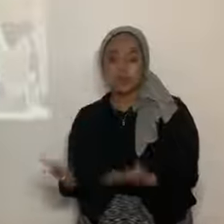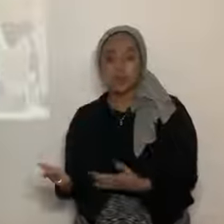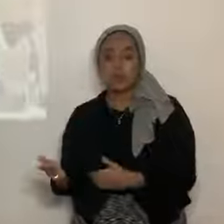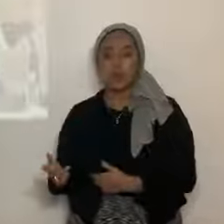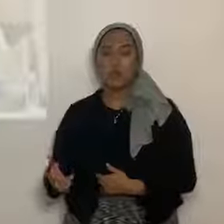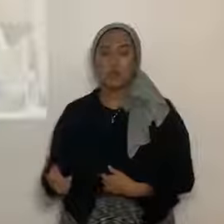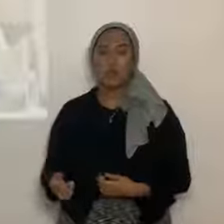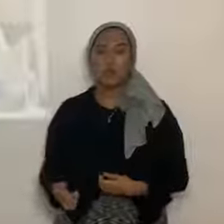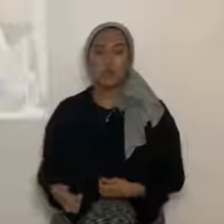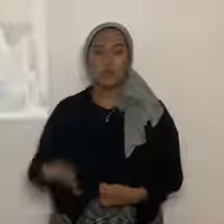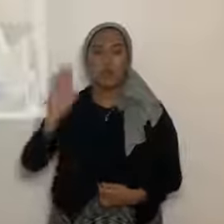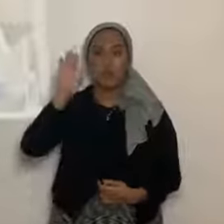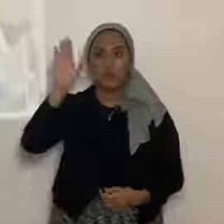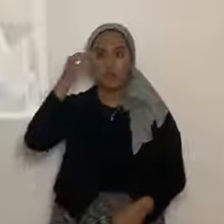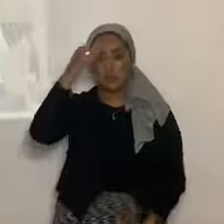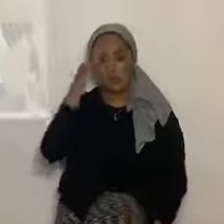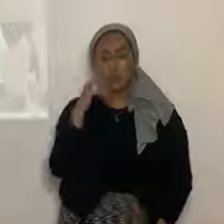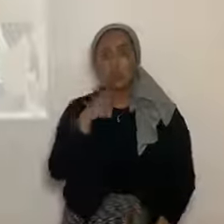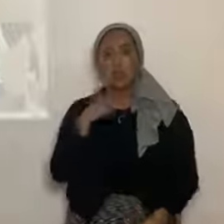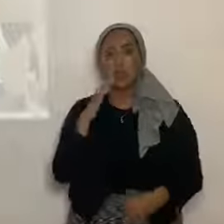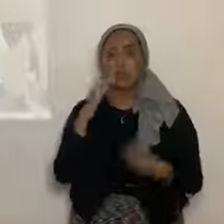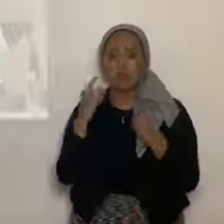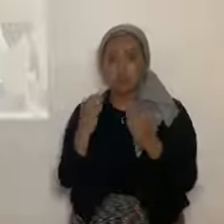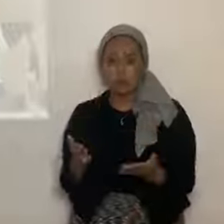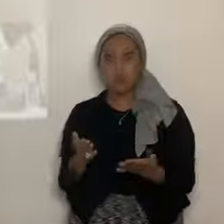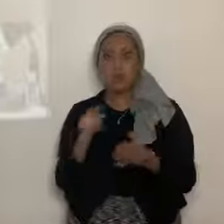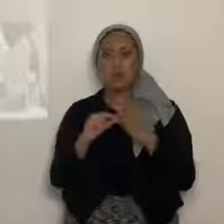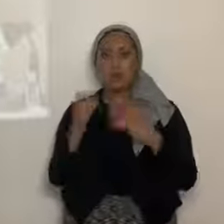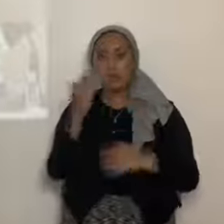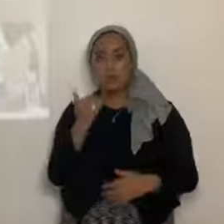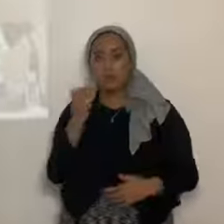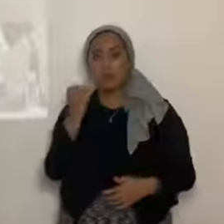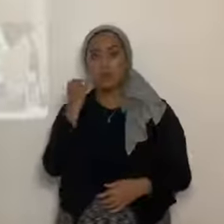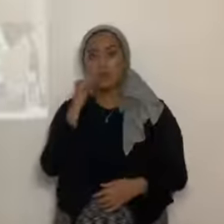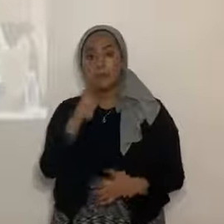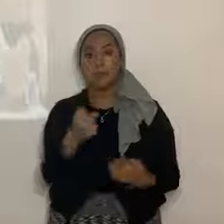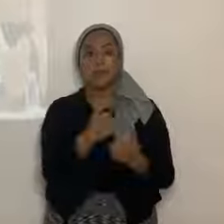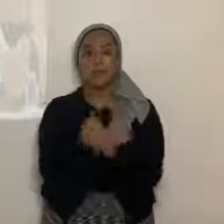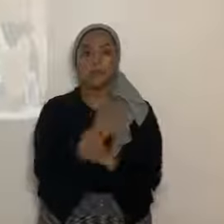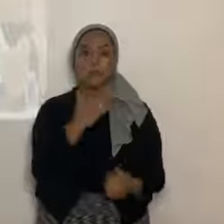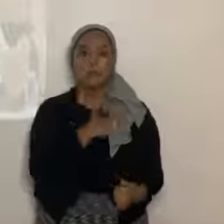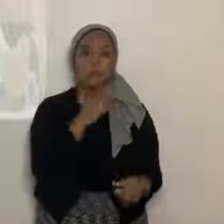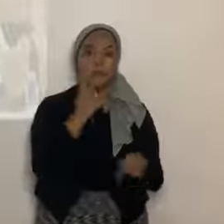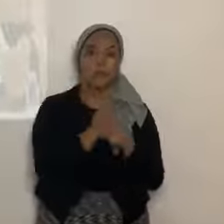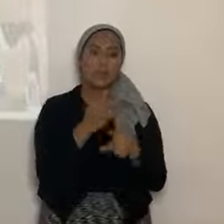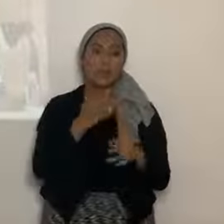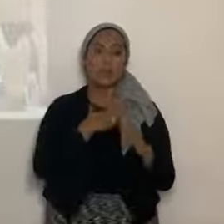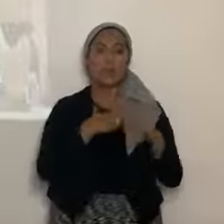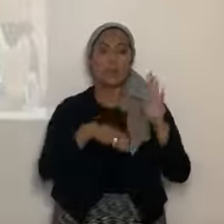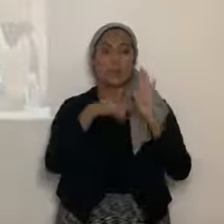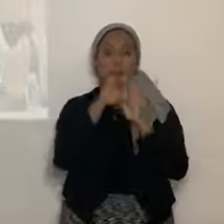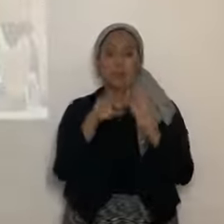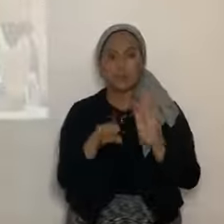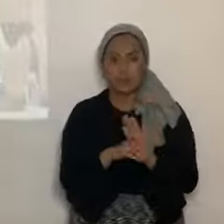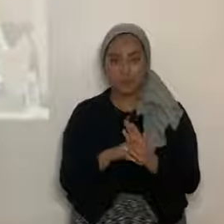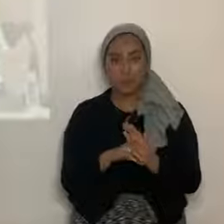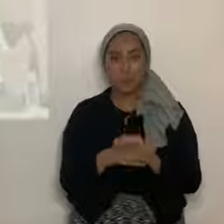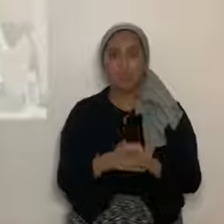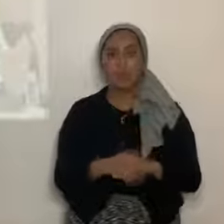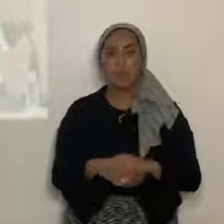Él es Elohim, yo lo haré, dice. 15, si me amáis, guardad mis mandamientos. Juan 14,